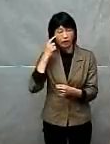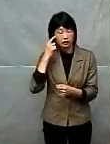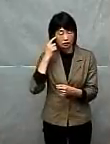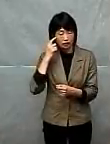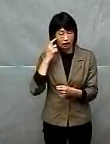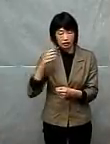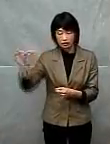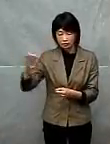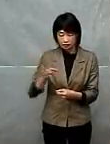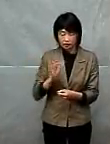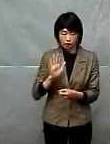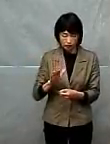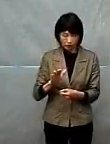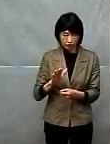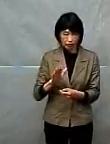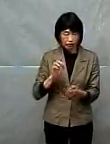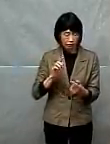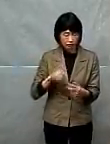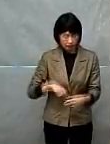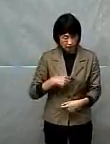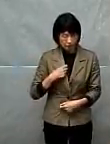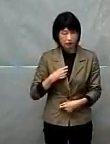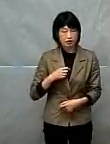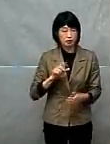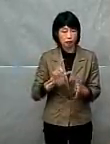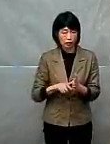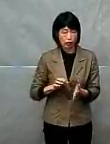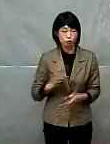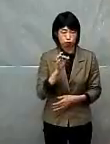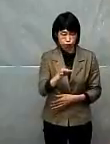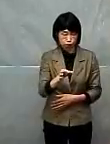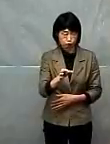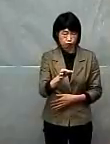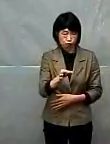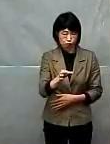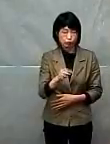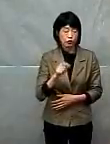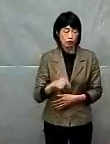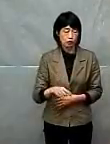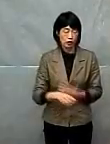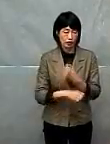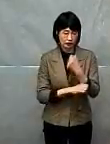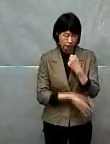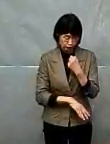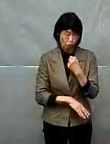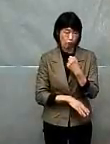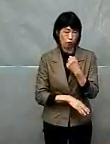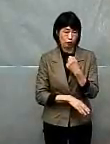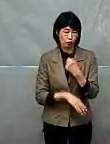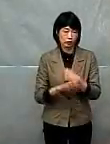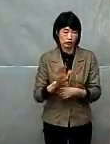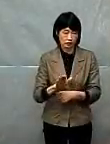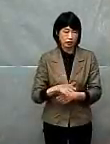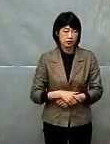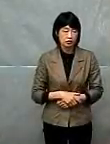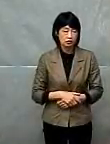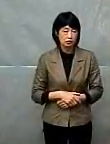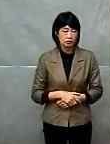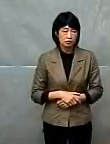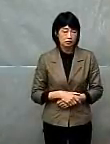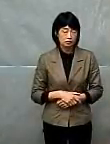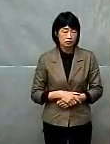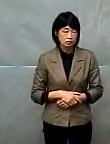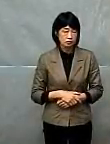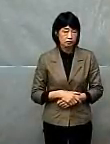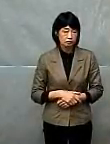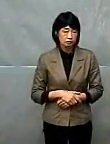ては支払うという基本的な姿勢だったということであります。です